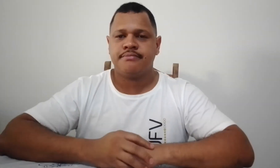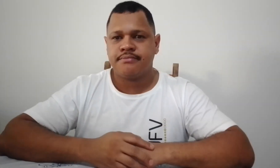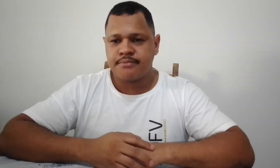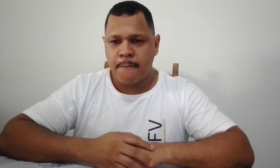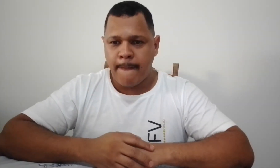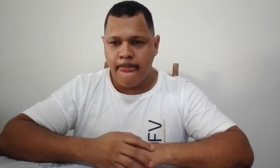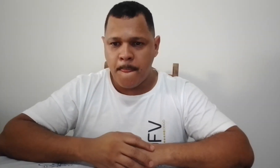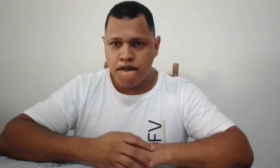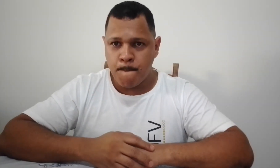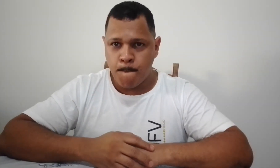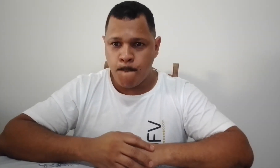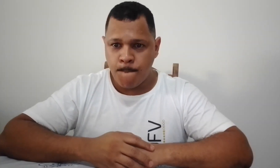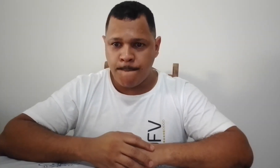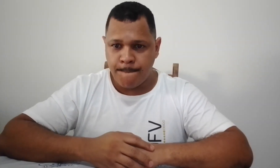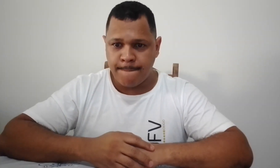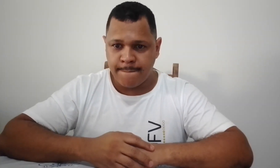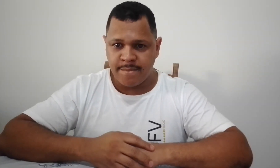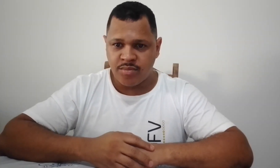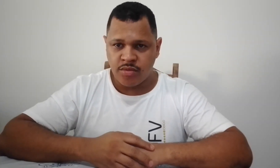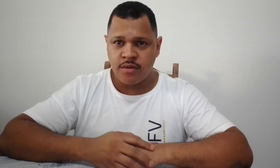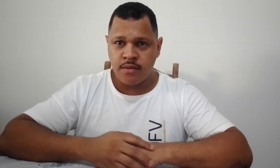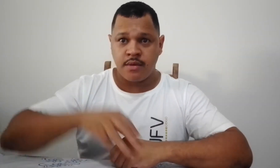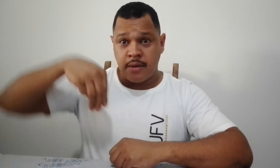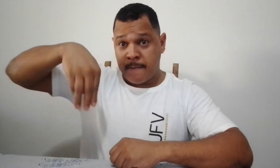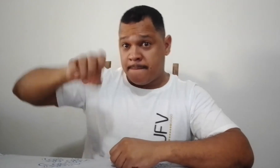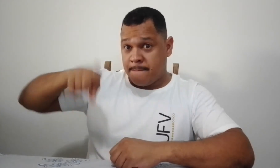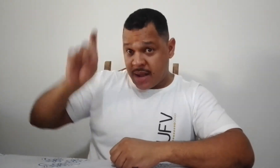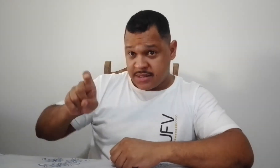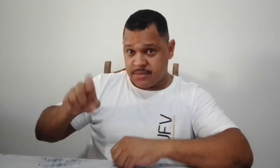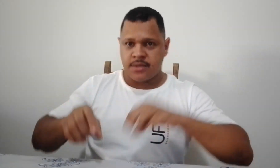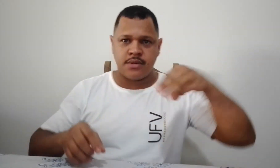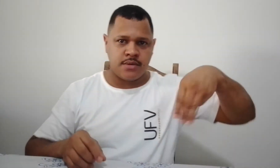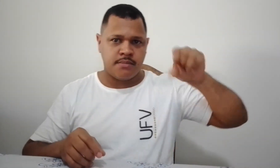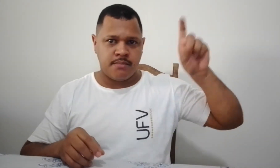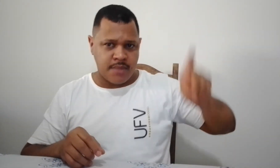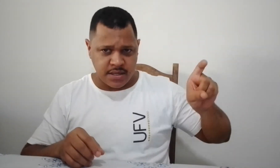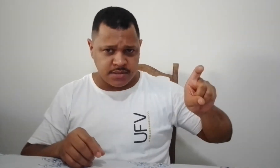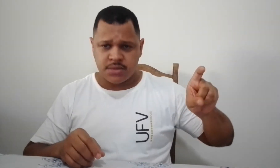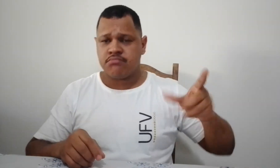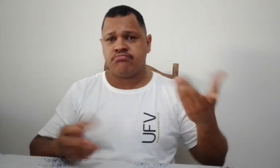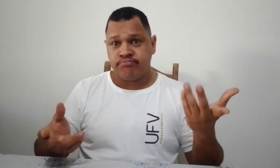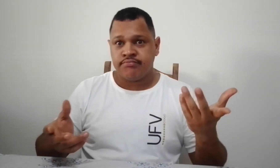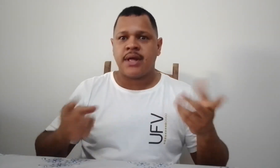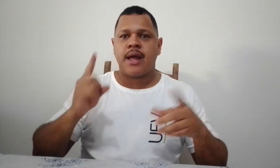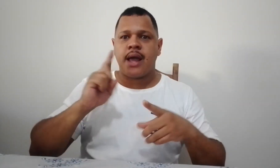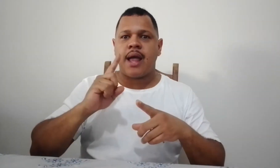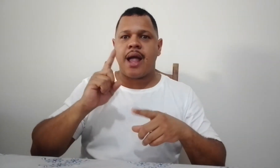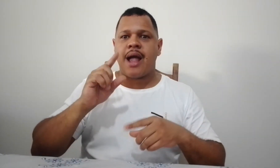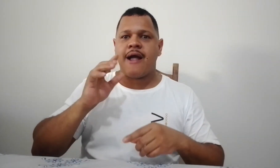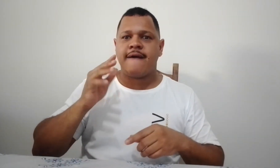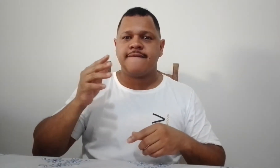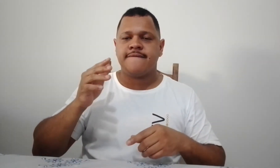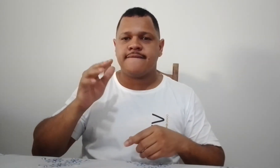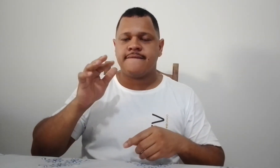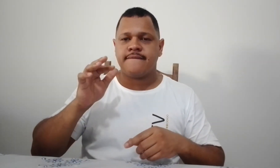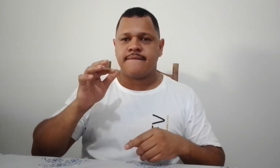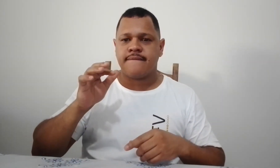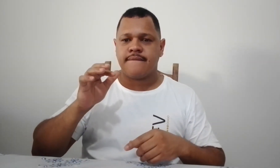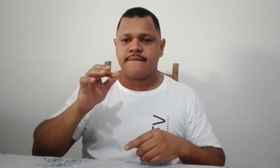Se a corrente volta a ser máxima em uma direção, uma vez por segundo, como aqui, dizemos que a frequência da corrente é de 1 Hz.